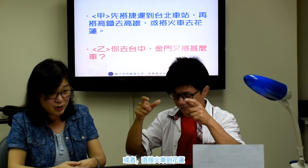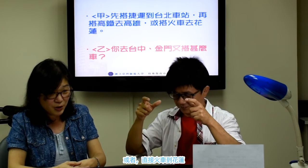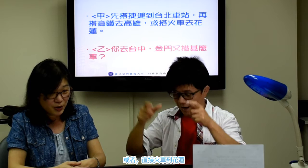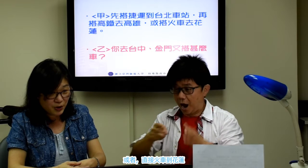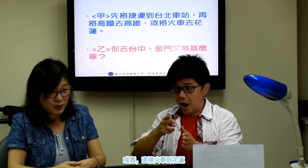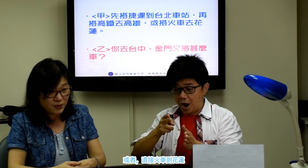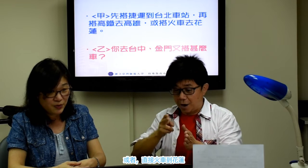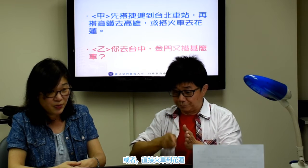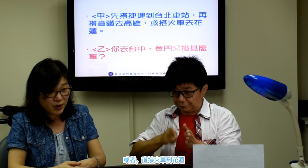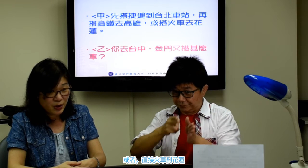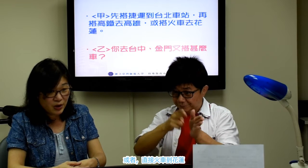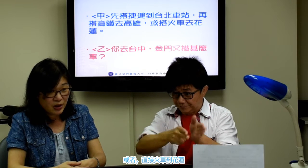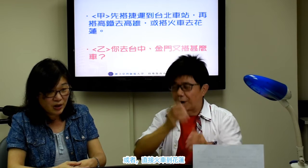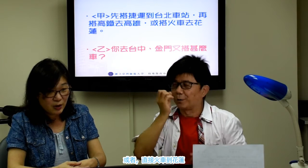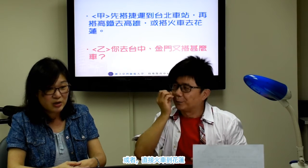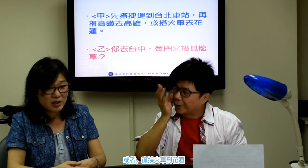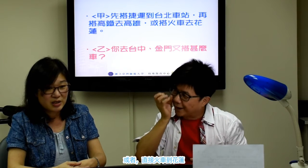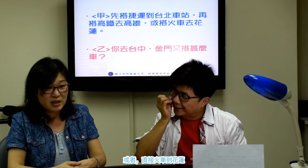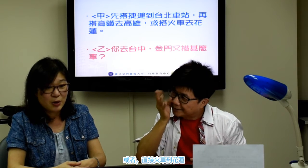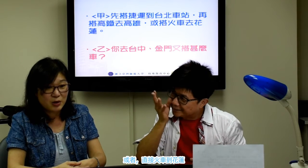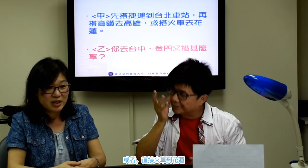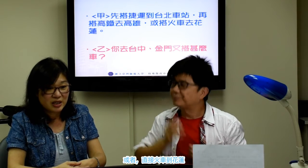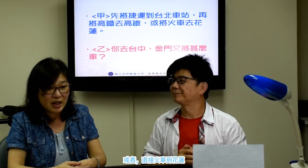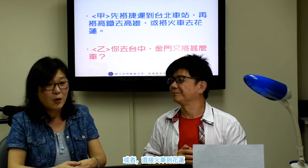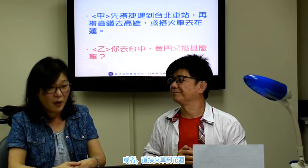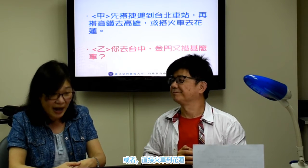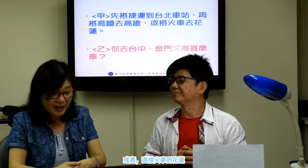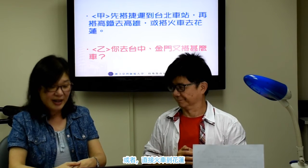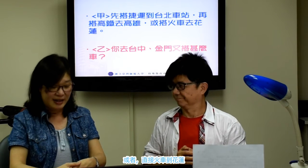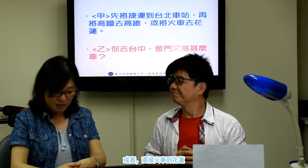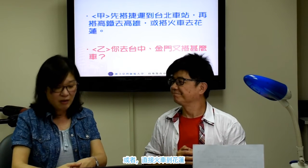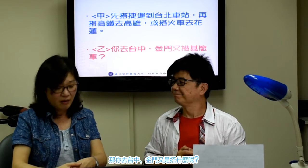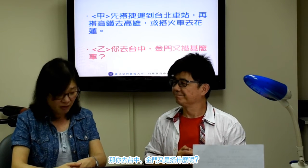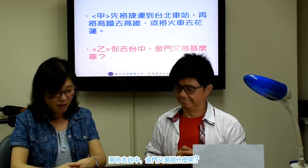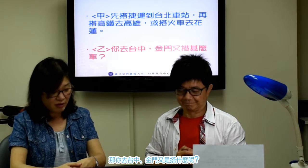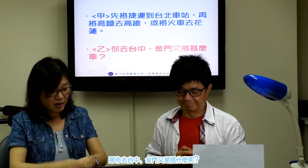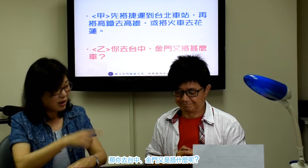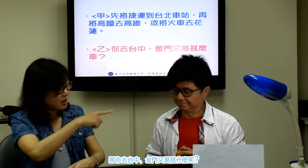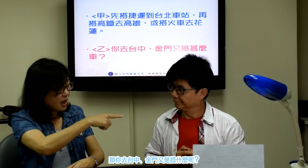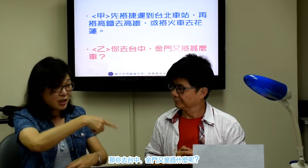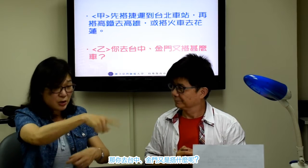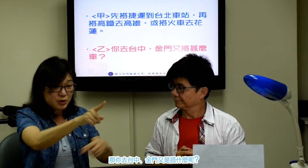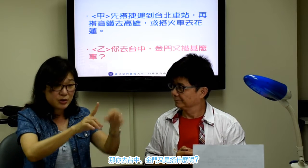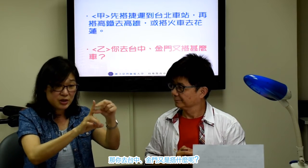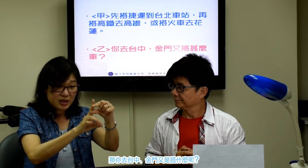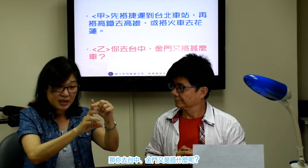雄。或者直接火车到花莲哦，那你去